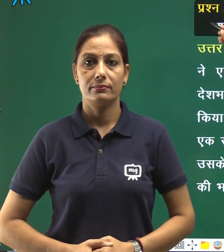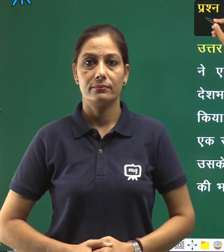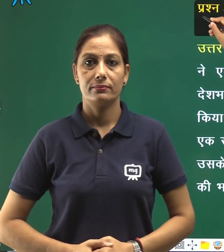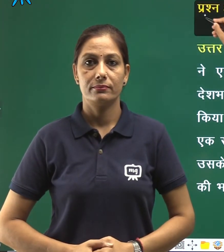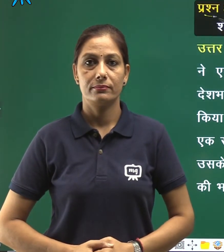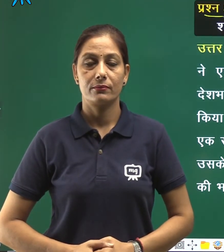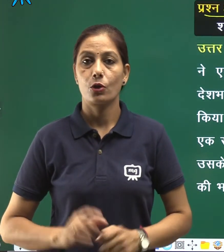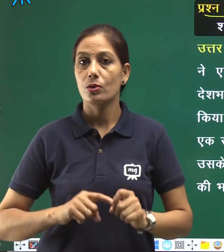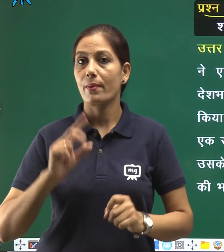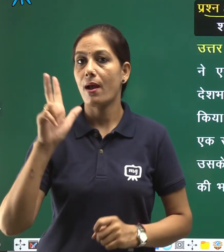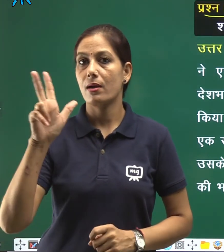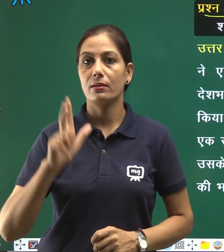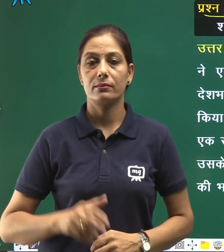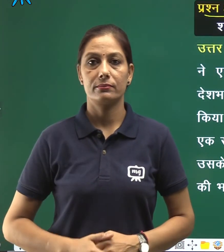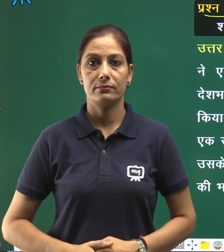प्रश्न 8,